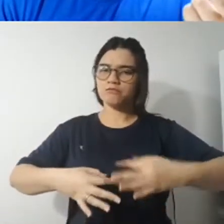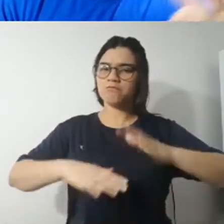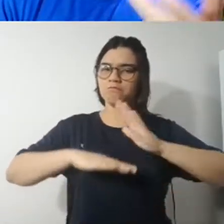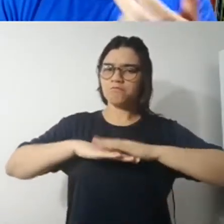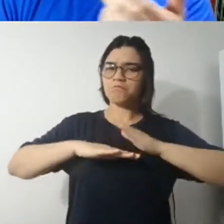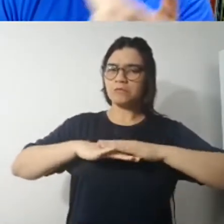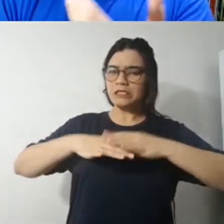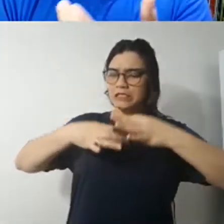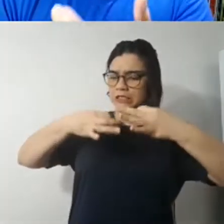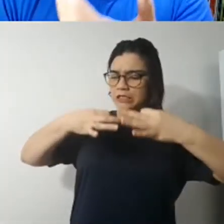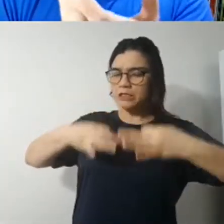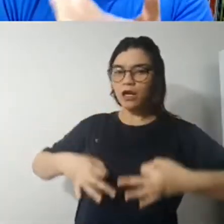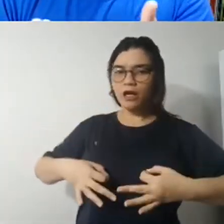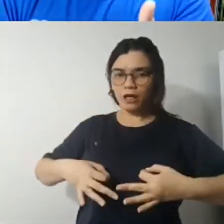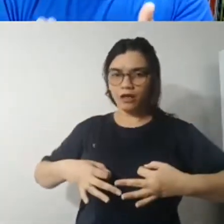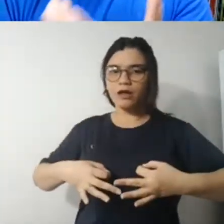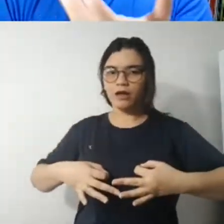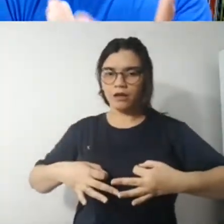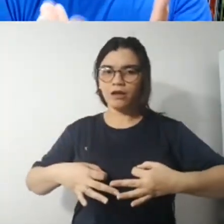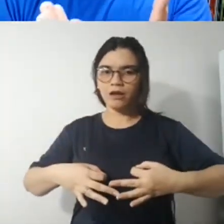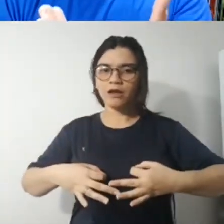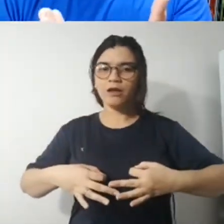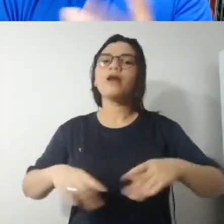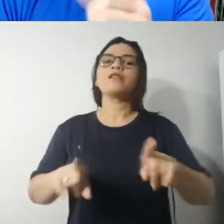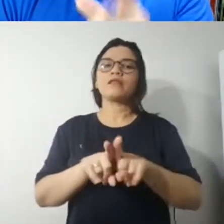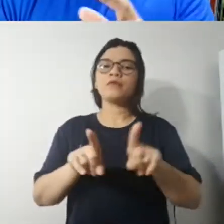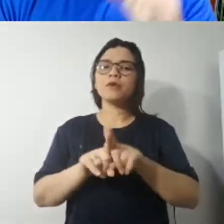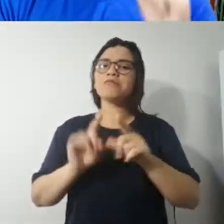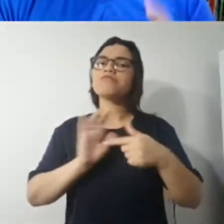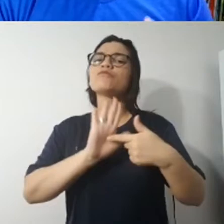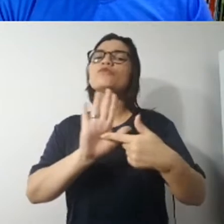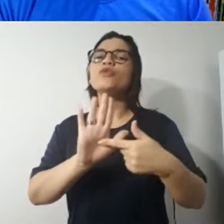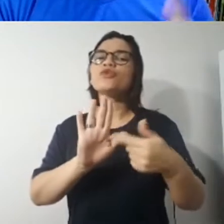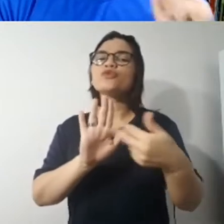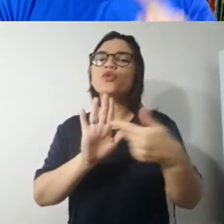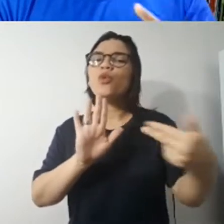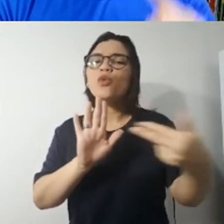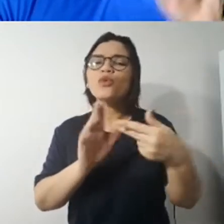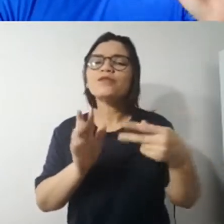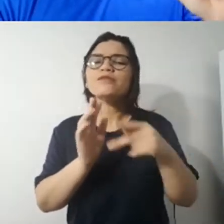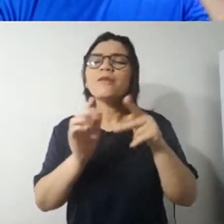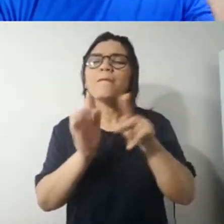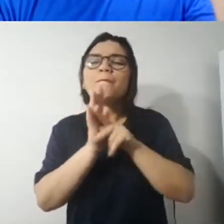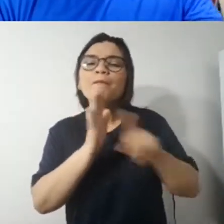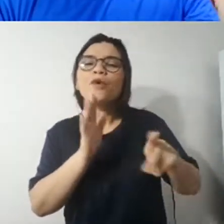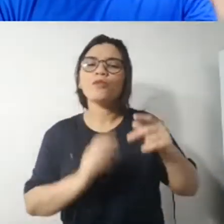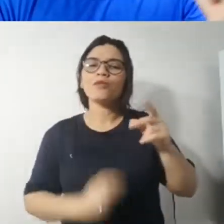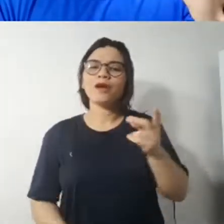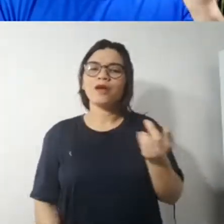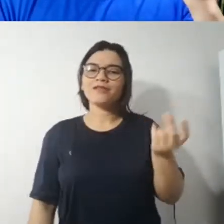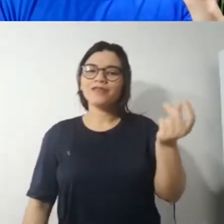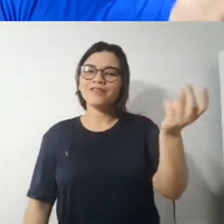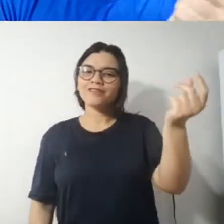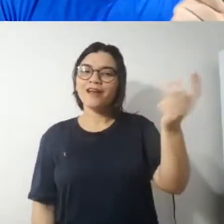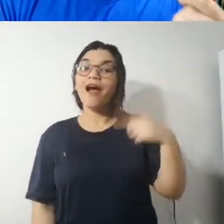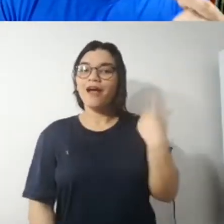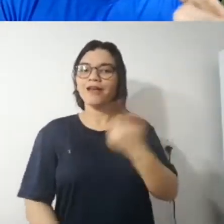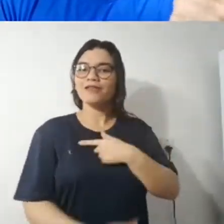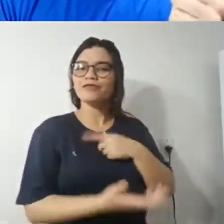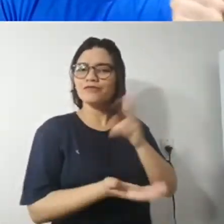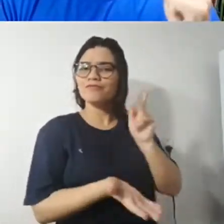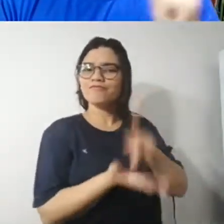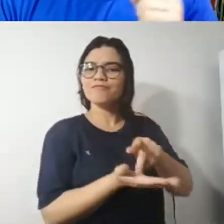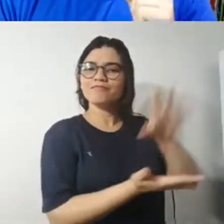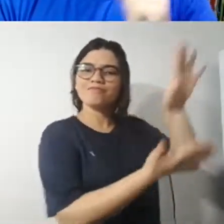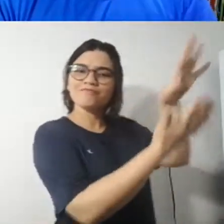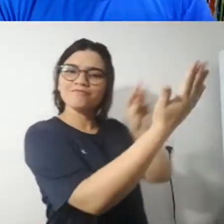corretas, atitudes com um valor eterno, você se torna semelhante ao seu Pai Celestial, porque